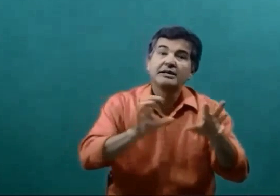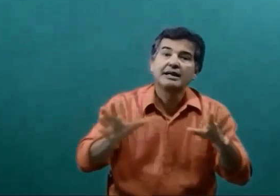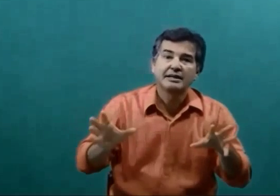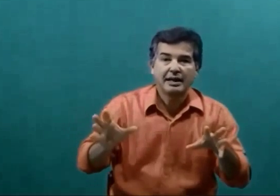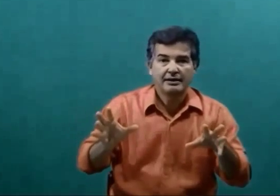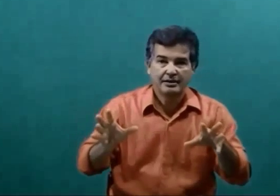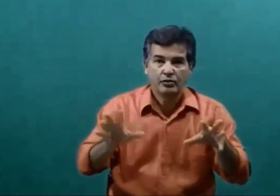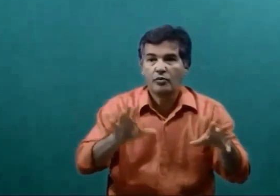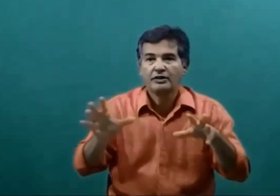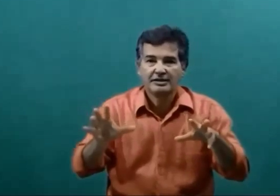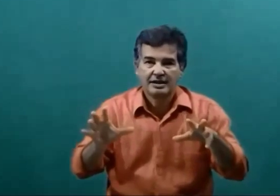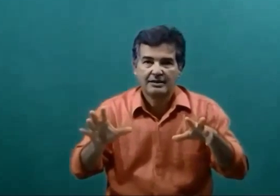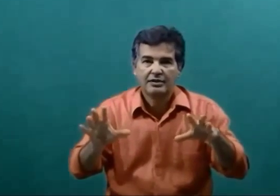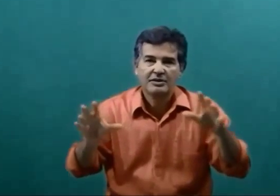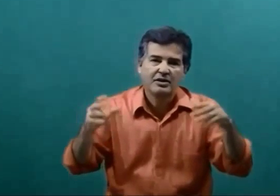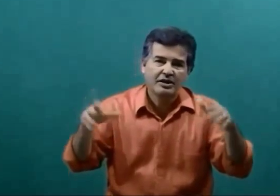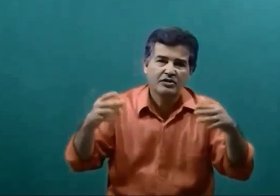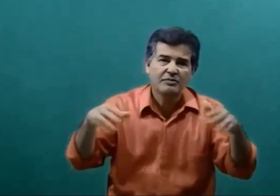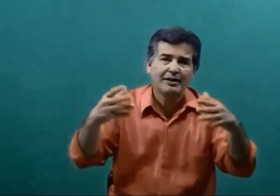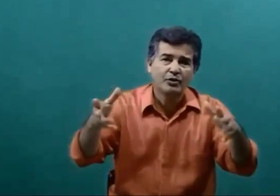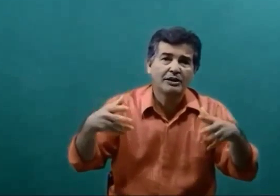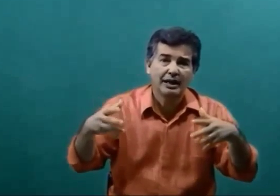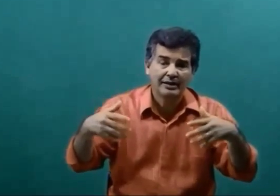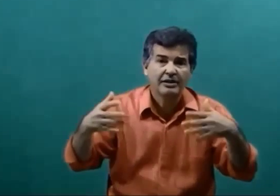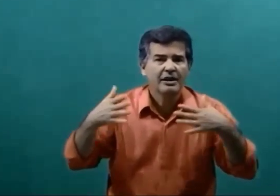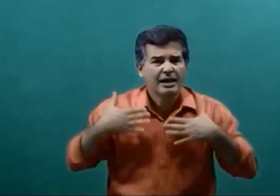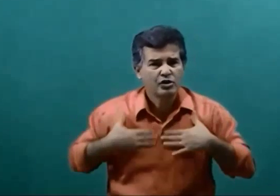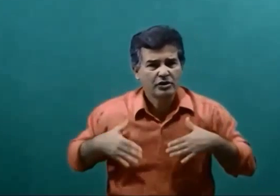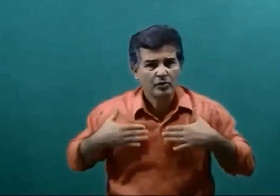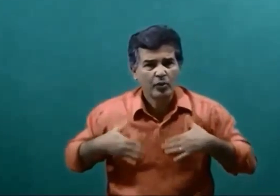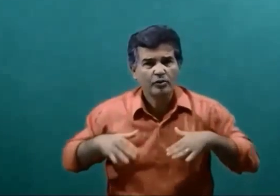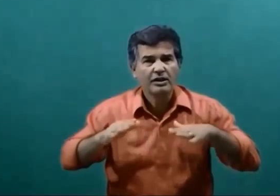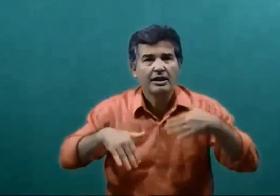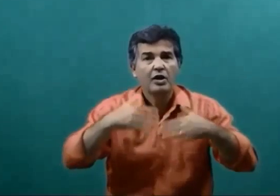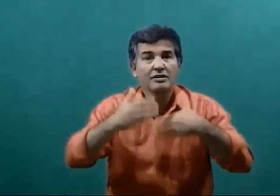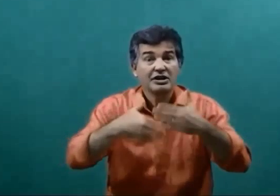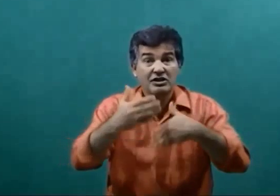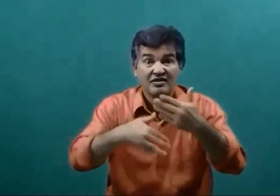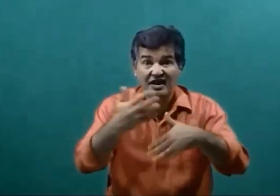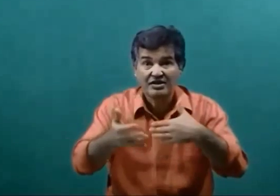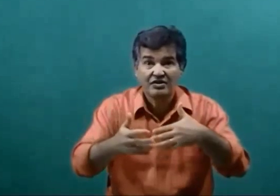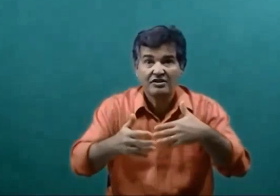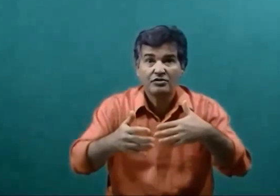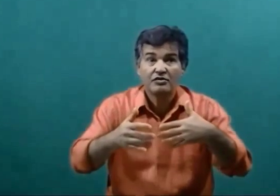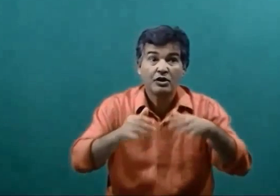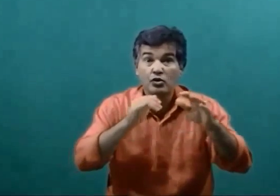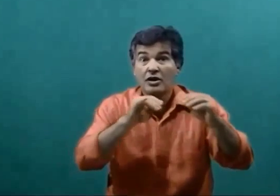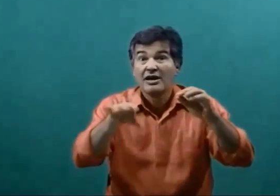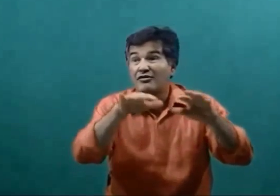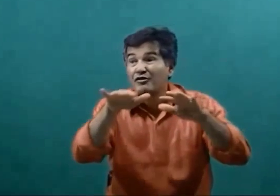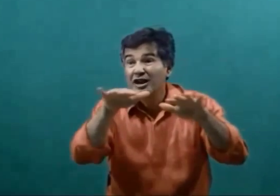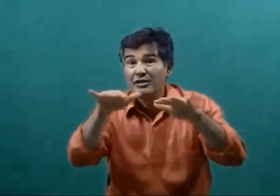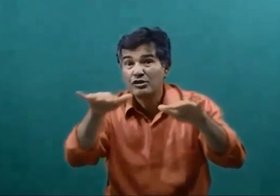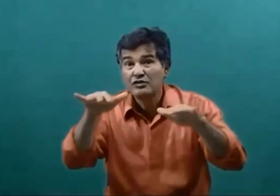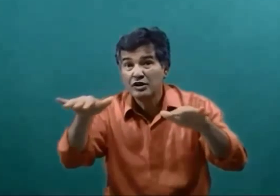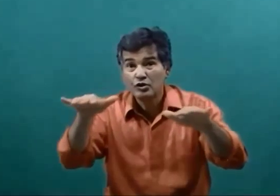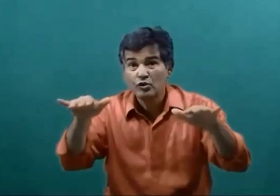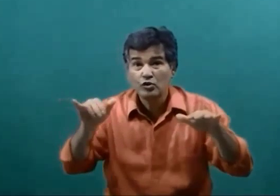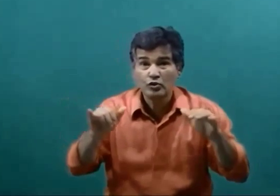está se tratando, como está se tratando. Mas é uma questão de maturidade, é só ter um pouco de calma, assistir várias vezes os vídeos, ver os vídeos que os surdos